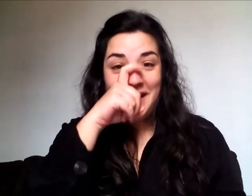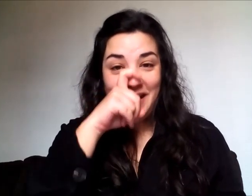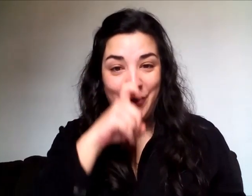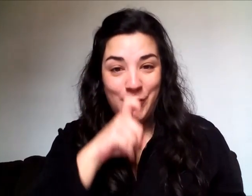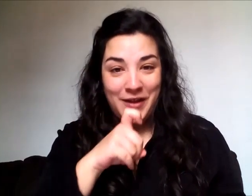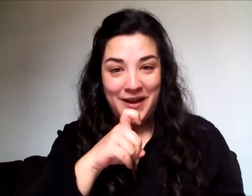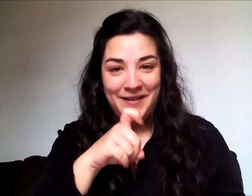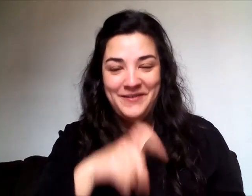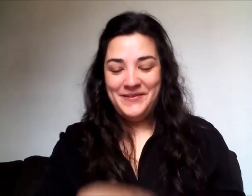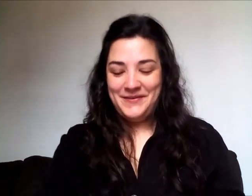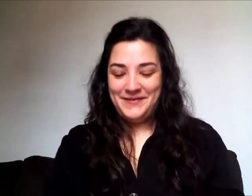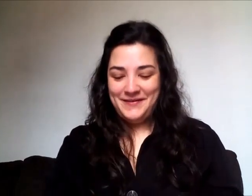Recordar.